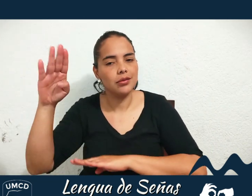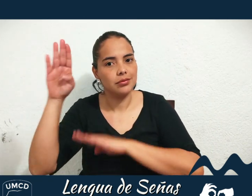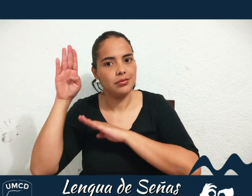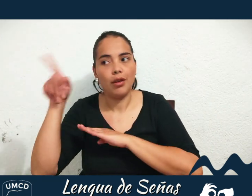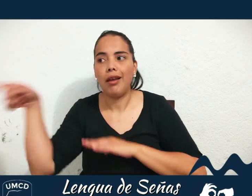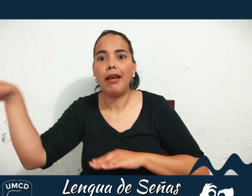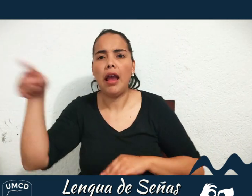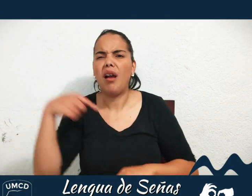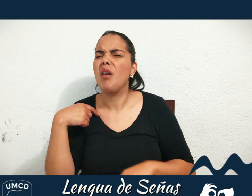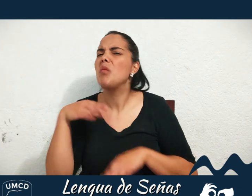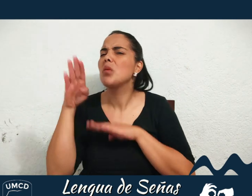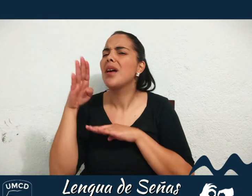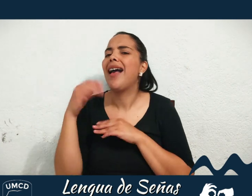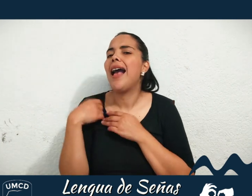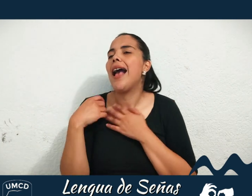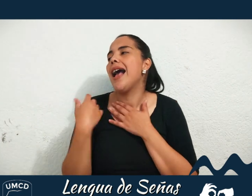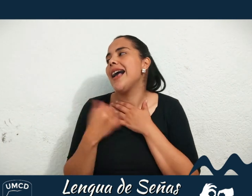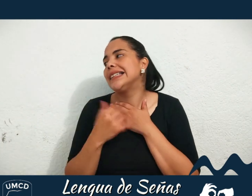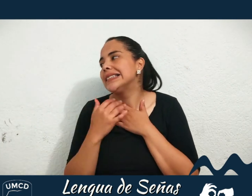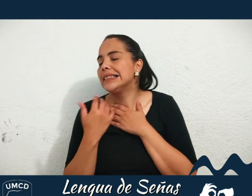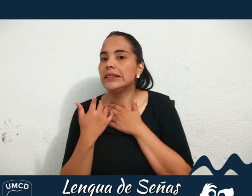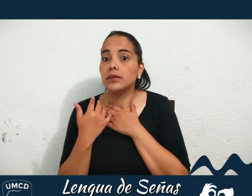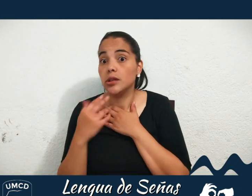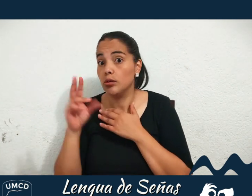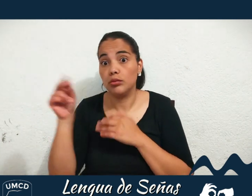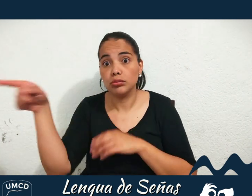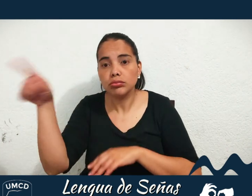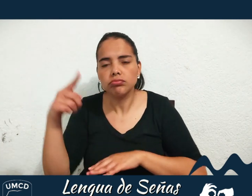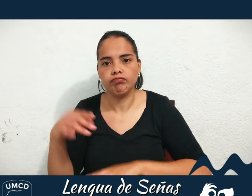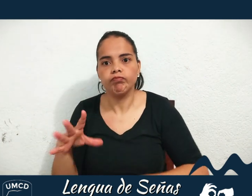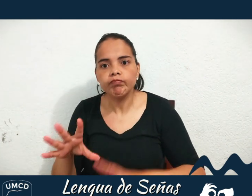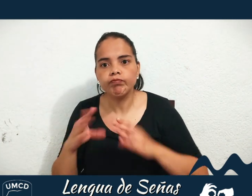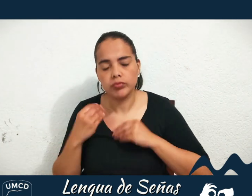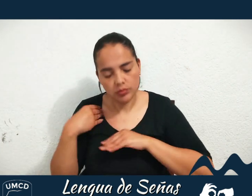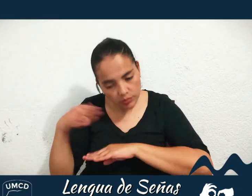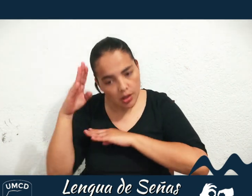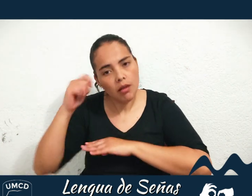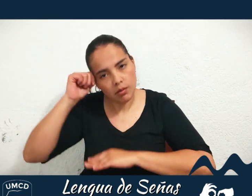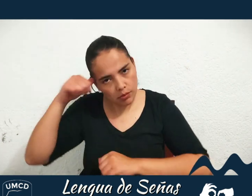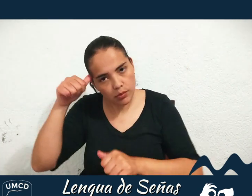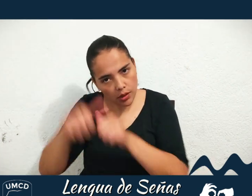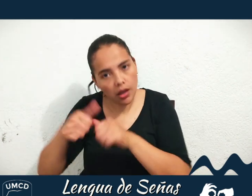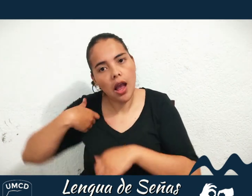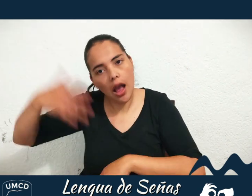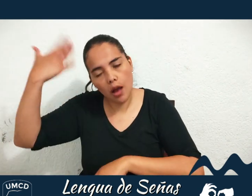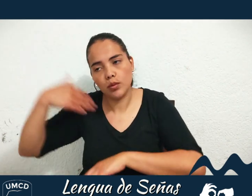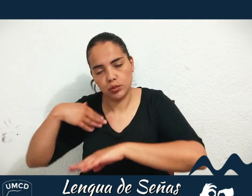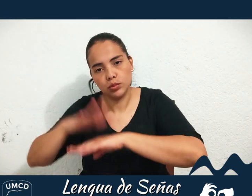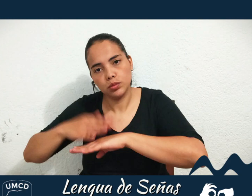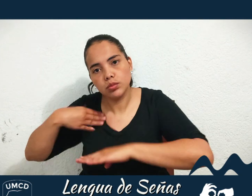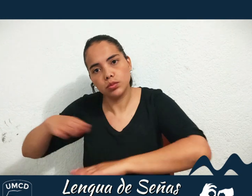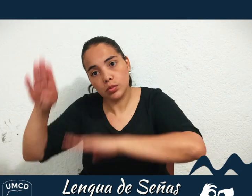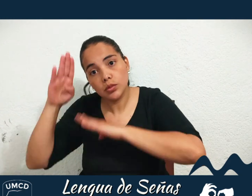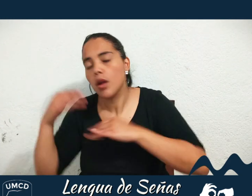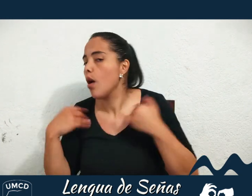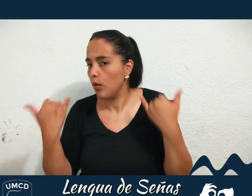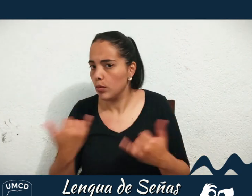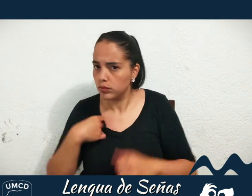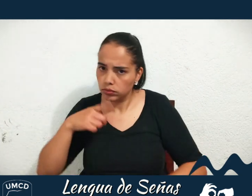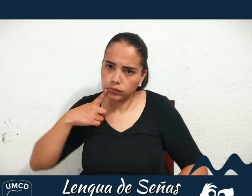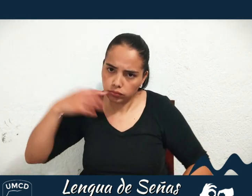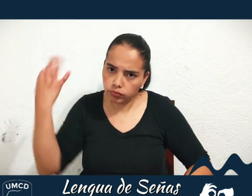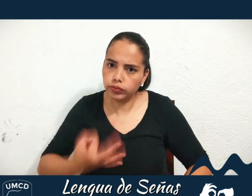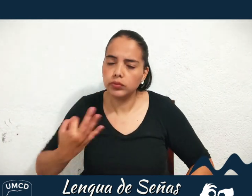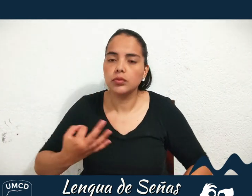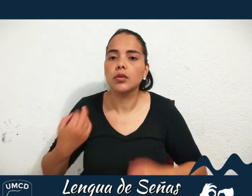responsabilidad que tenían estos hombres. Ellos habían comprometido su palabra a ayudar. Ellos habían aceptado